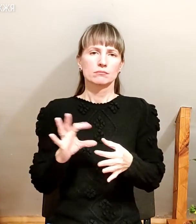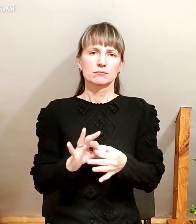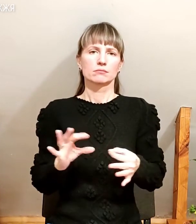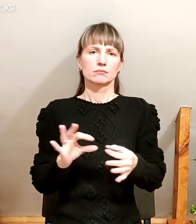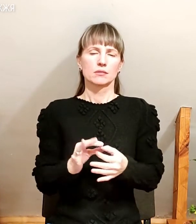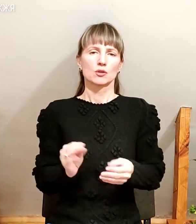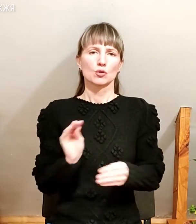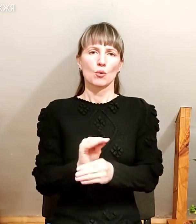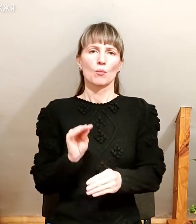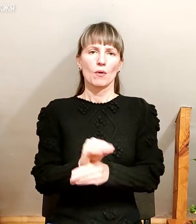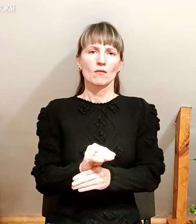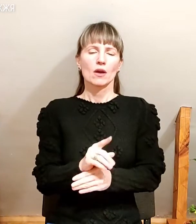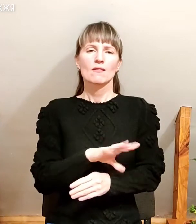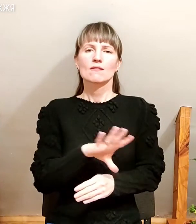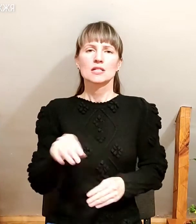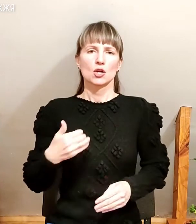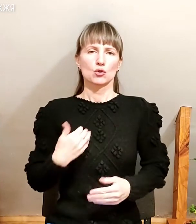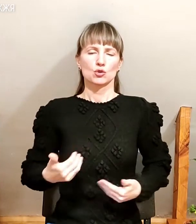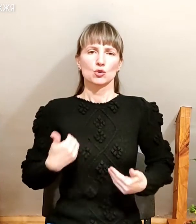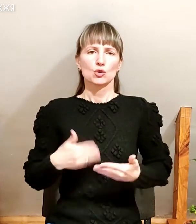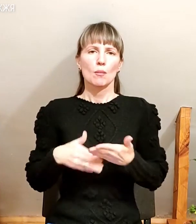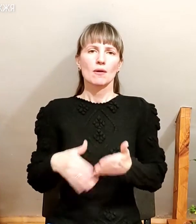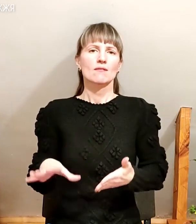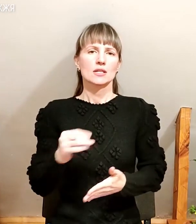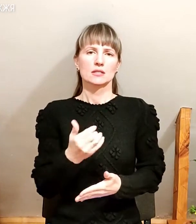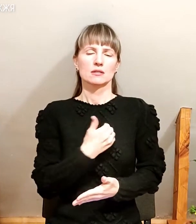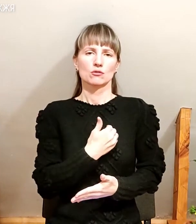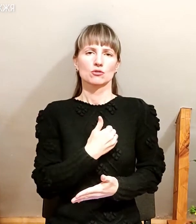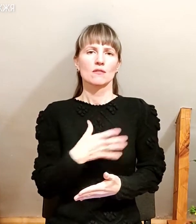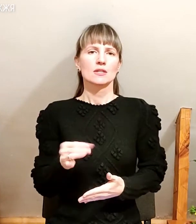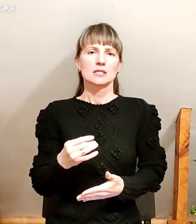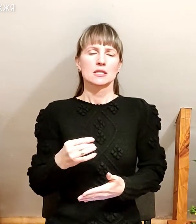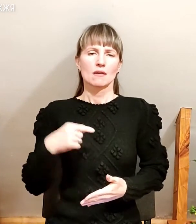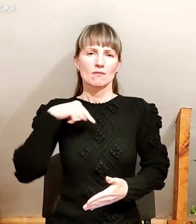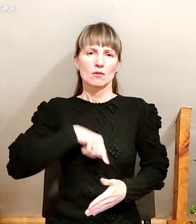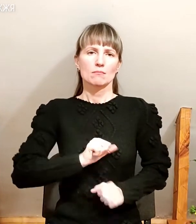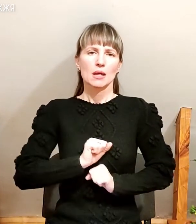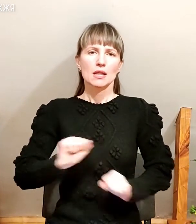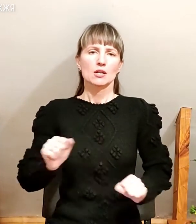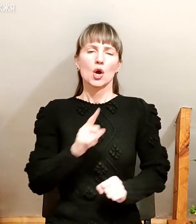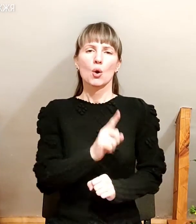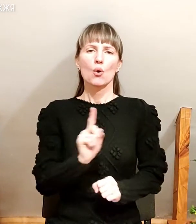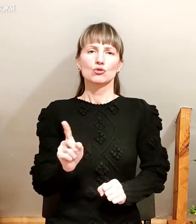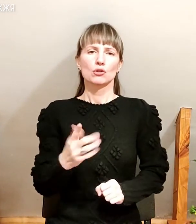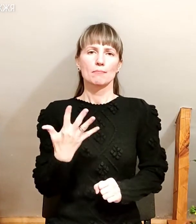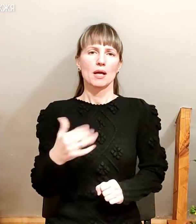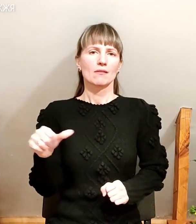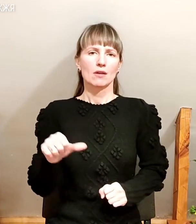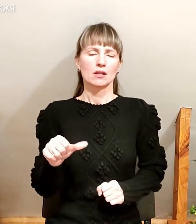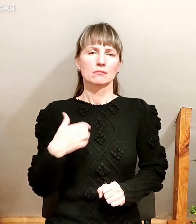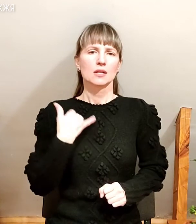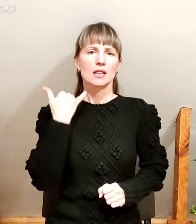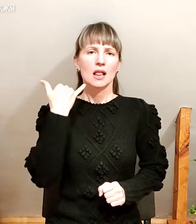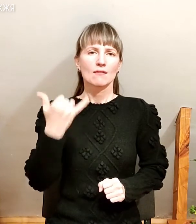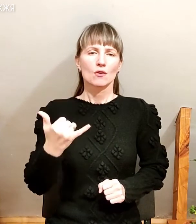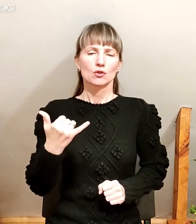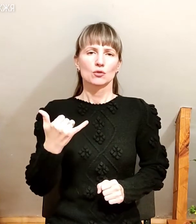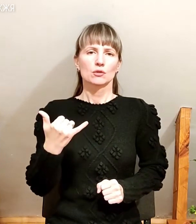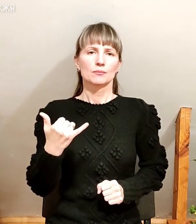підключаємося. Всі хочуть допомогти, всі заохочені, всі люди патріотичні, кожен там 5 хвилин мене телефонують до телефону, давайте